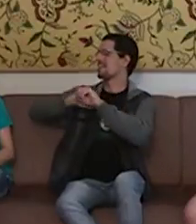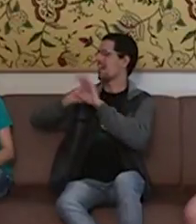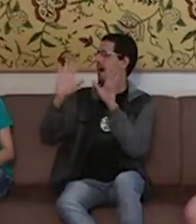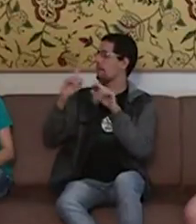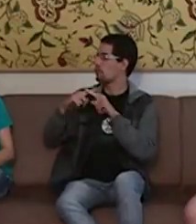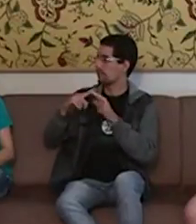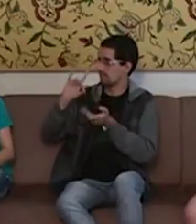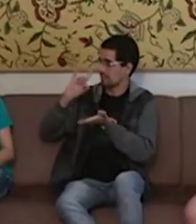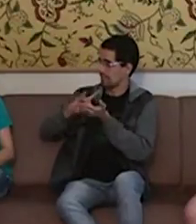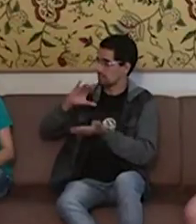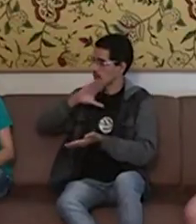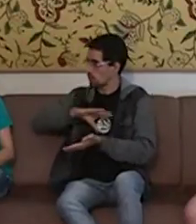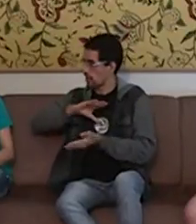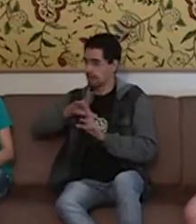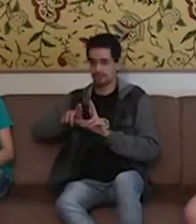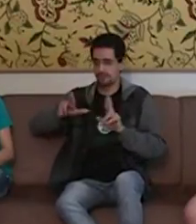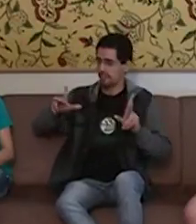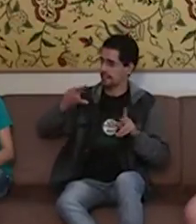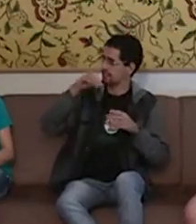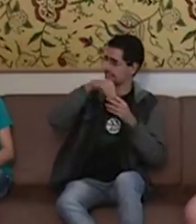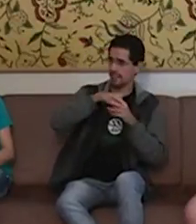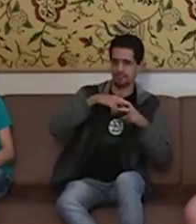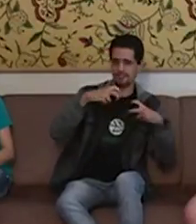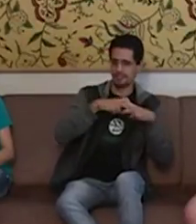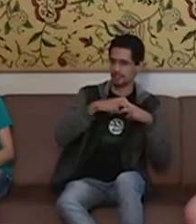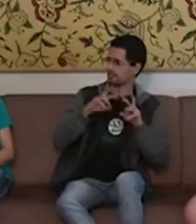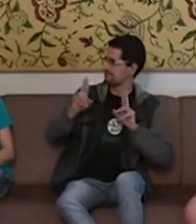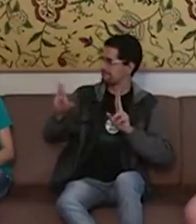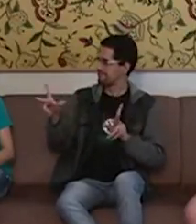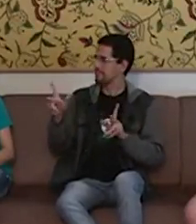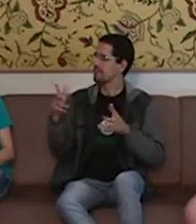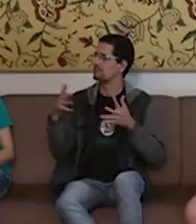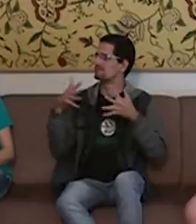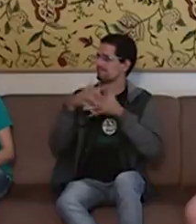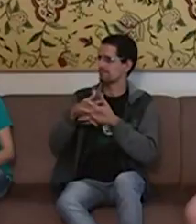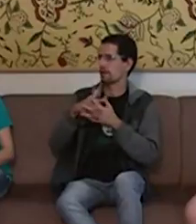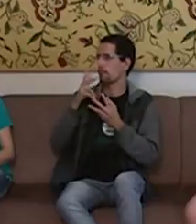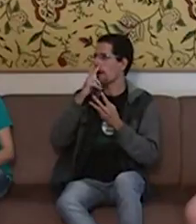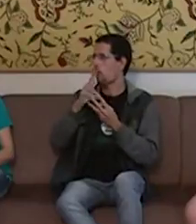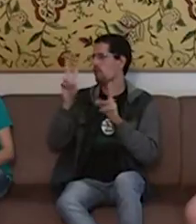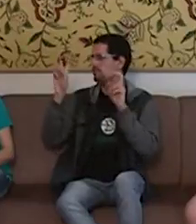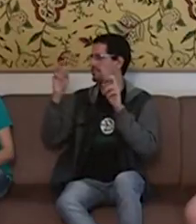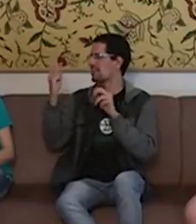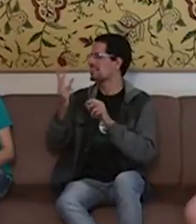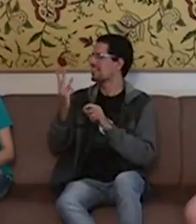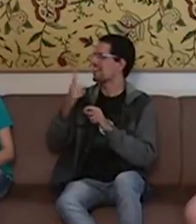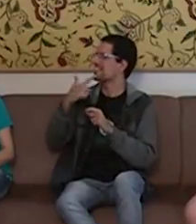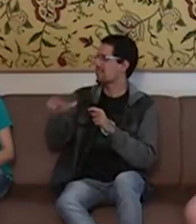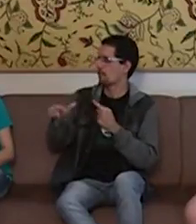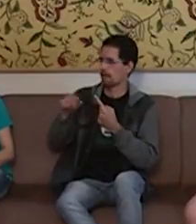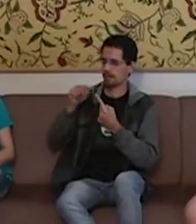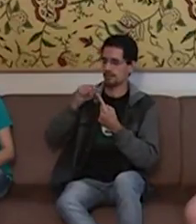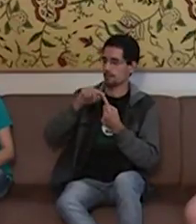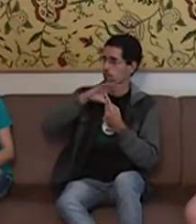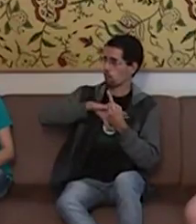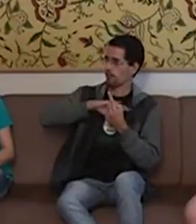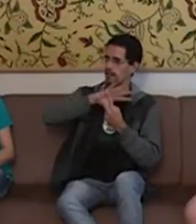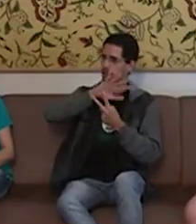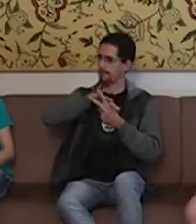Mas a linguagem da física é muito diferente da língua portuguesa. É como uma terceira língua, como eu costumo dizer. A língua portuguesa, a física